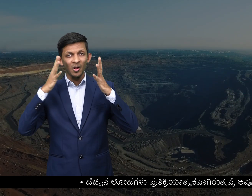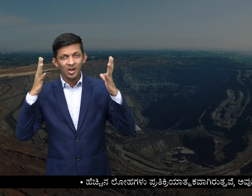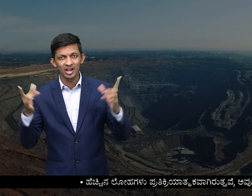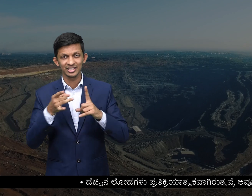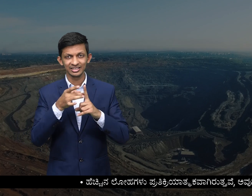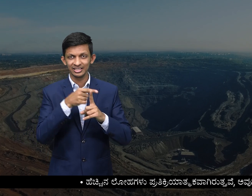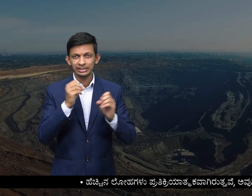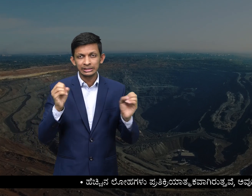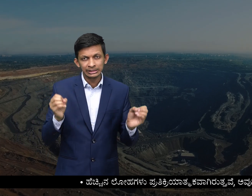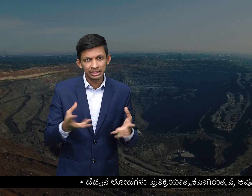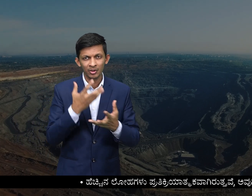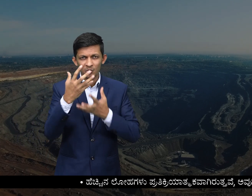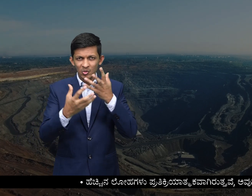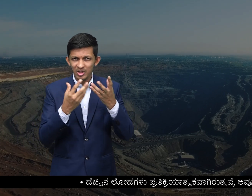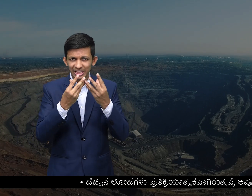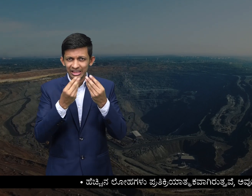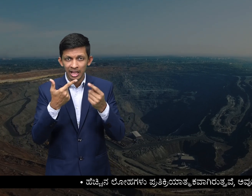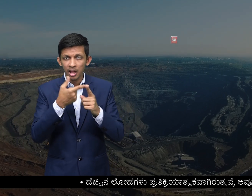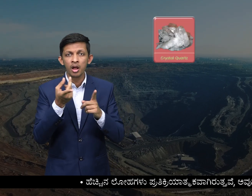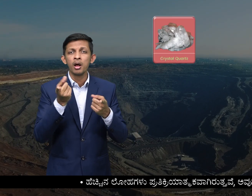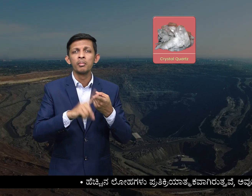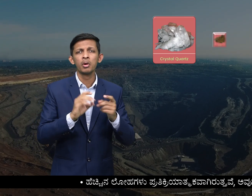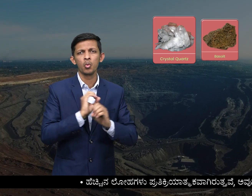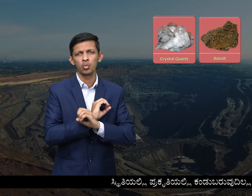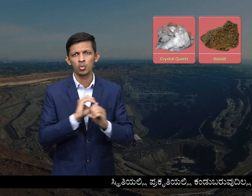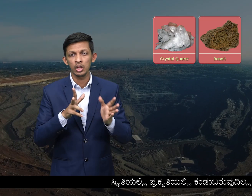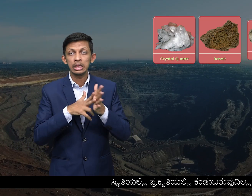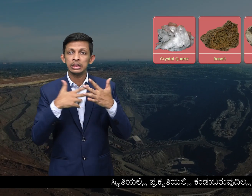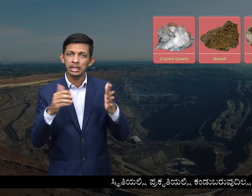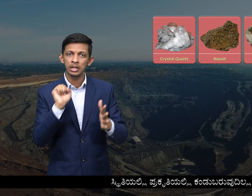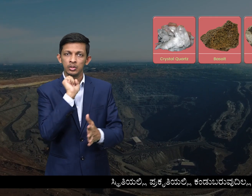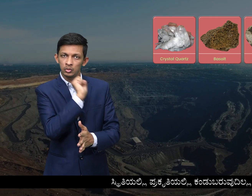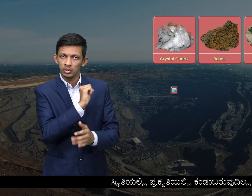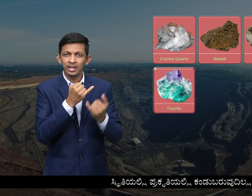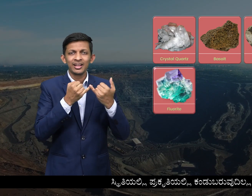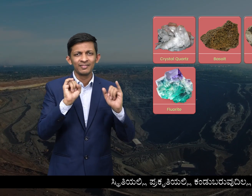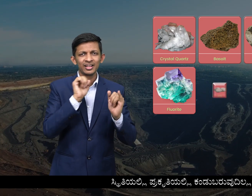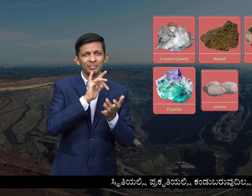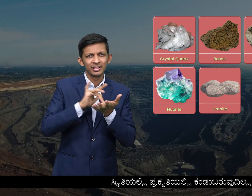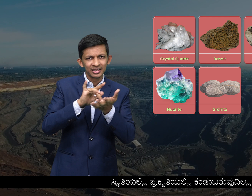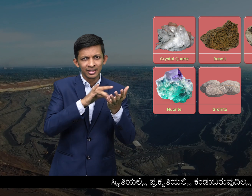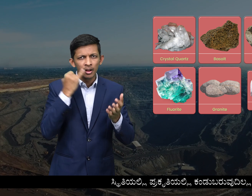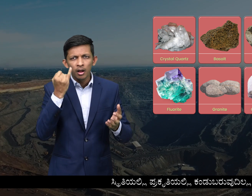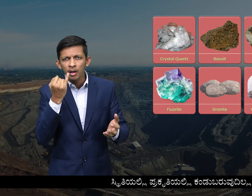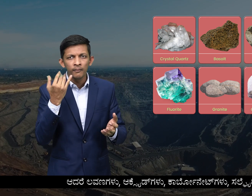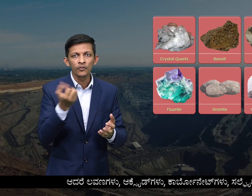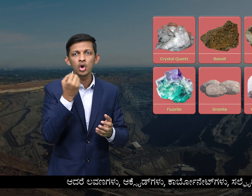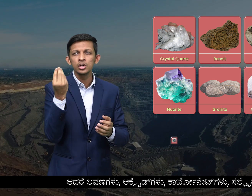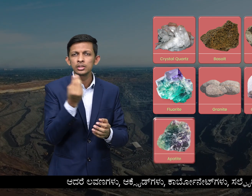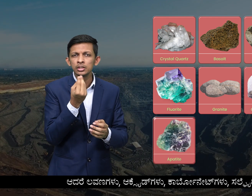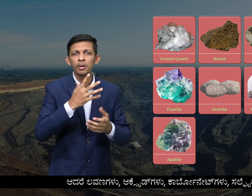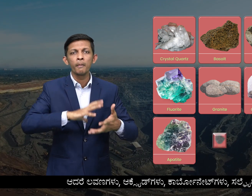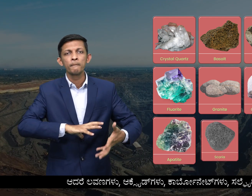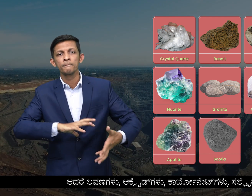ಹೆಚ್ಚಿನ ಲೋಹಗಳು ಪ್ರತಿಕ್ರಿಯಾತ್ಮಕವಾಗಿರುತ್ತವೆ. ಅವುಗಳ ಮುಕ್ತ ಸ್ಥಿತಿಯಲ್ಲಿ ಪ್ರಕೃತಿಯಲ್ಲಿ ಕಂಡುಬರುವುದಿಲ್ಲ.